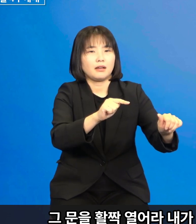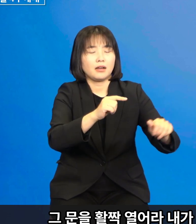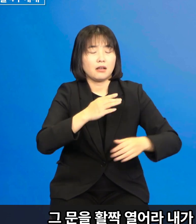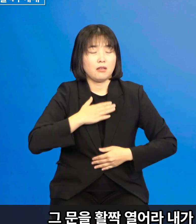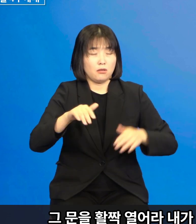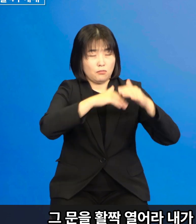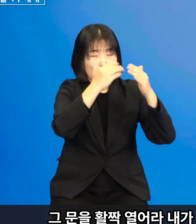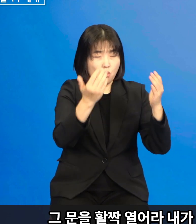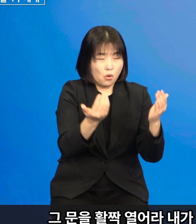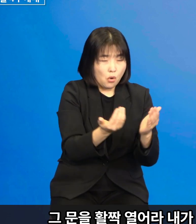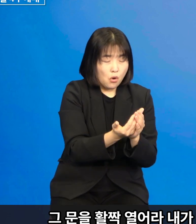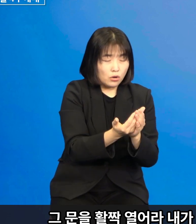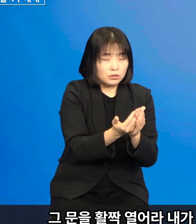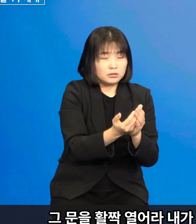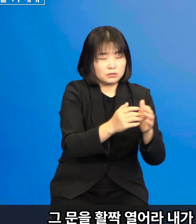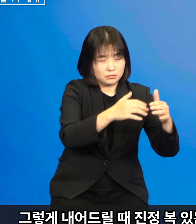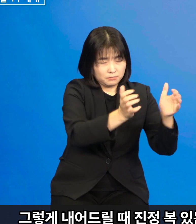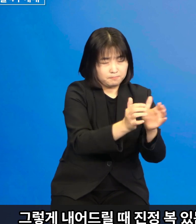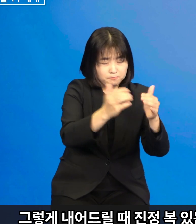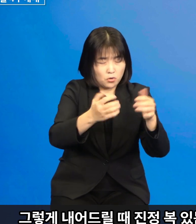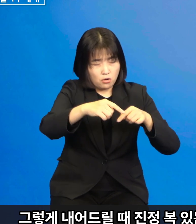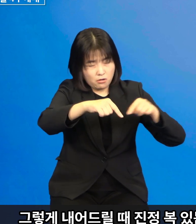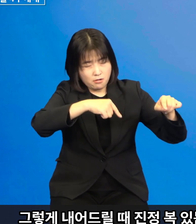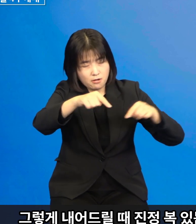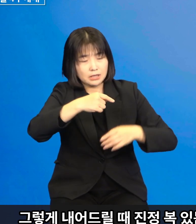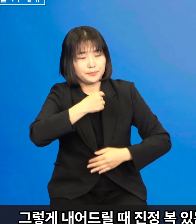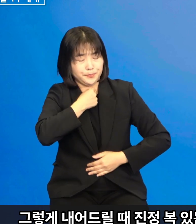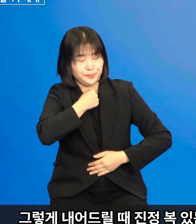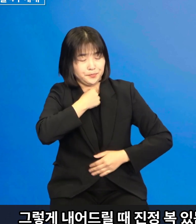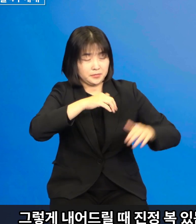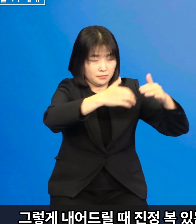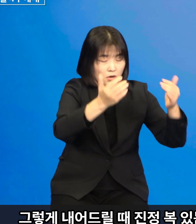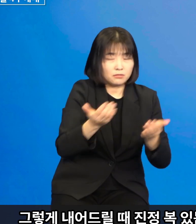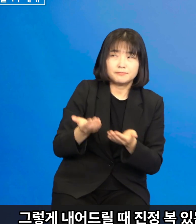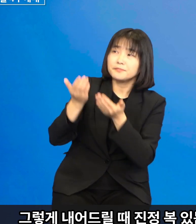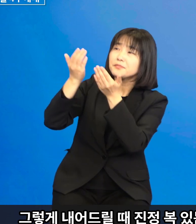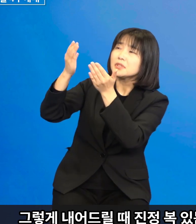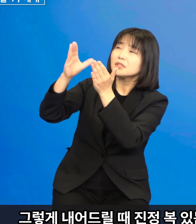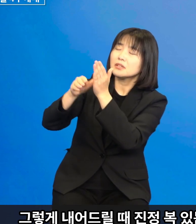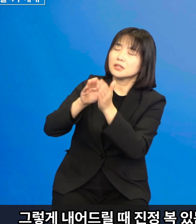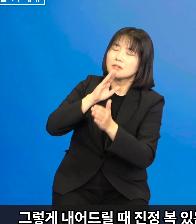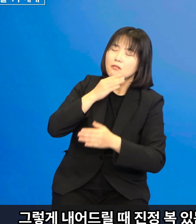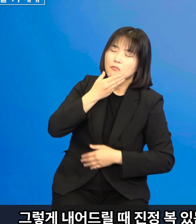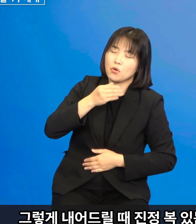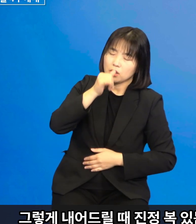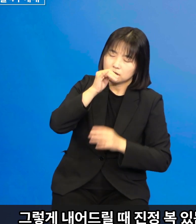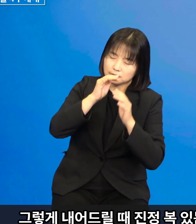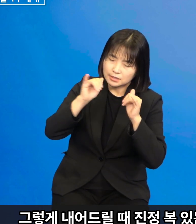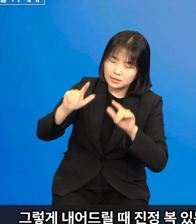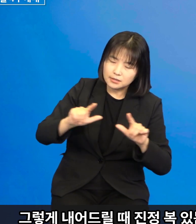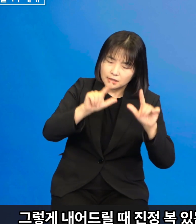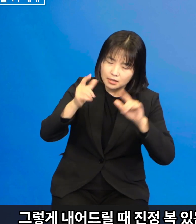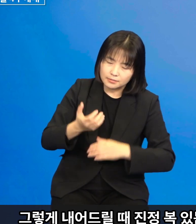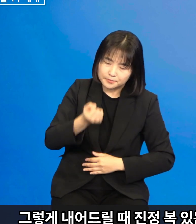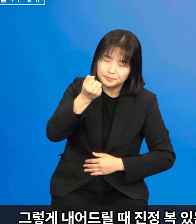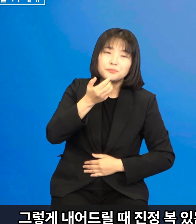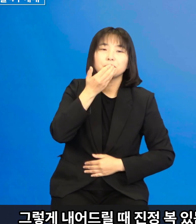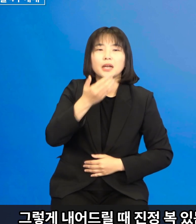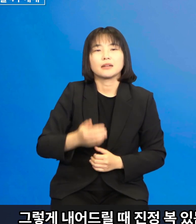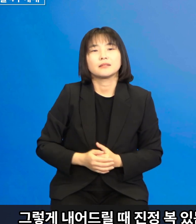모든 영역을 통치하고 싶다. 그렇게 내어드릴 때 진정 복 있는 자의 삶을 누리게 될 줄로